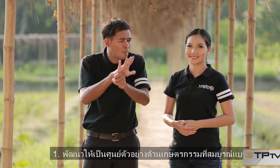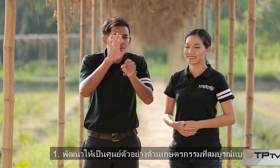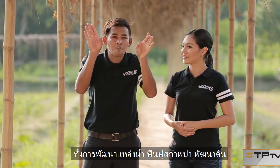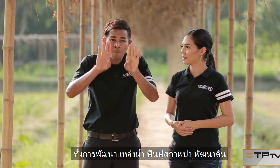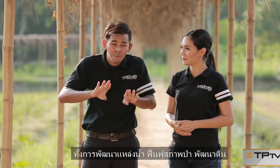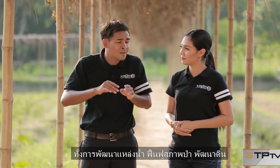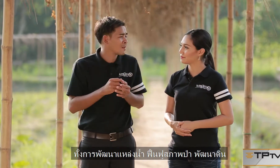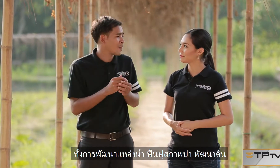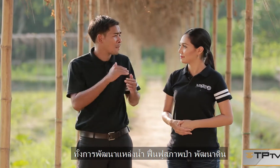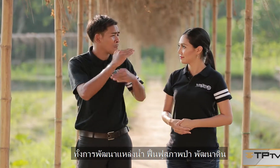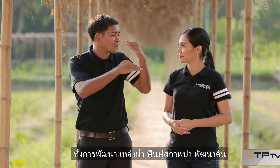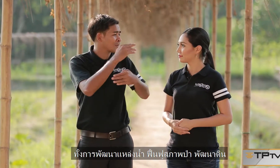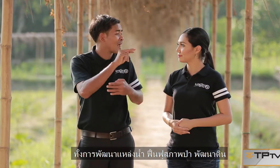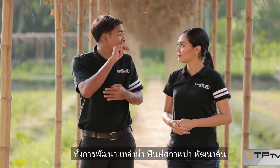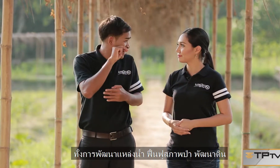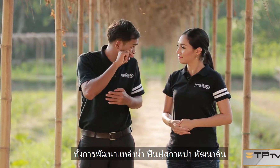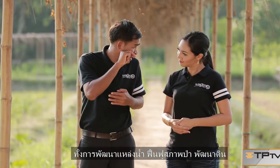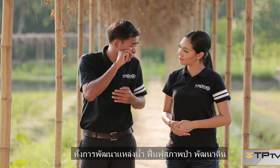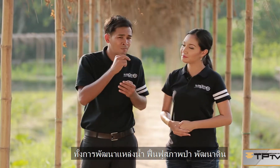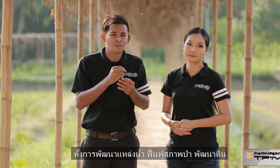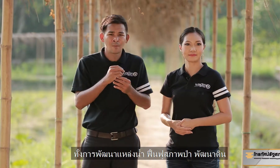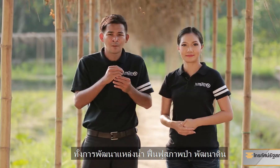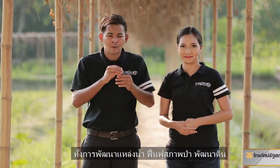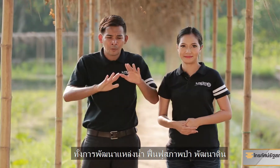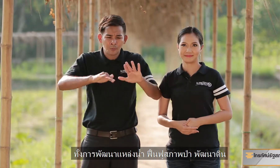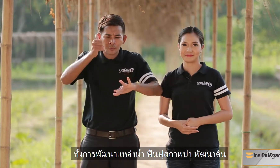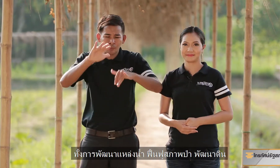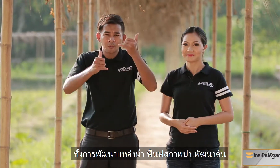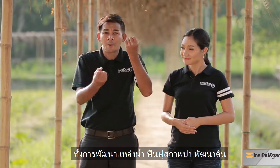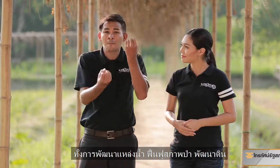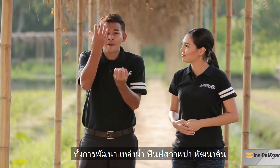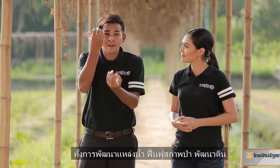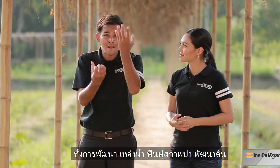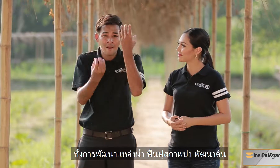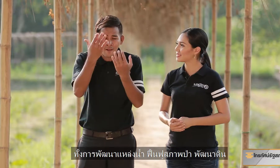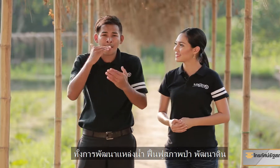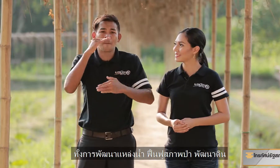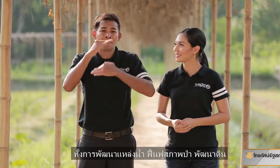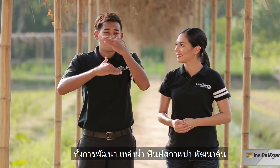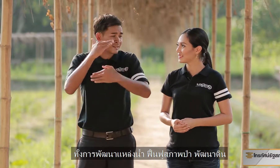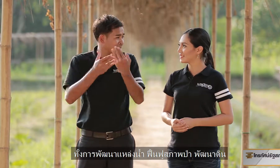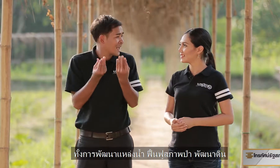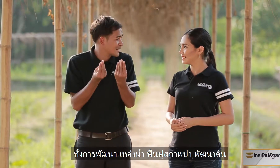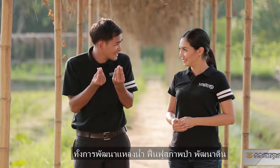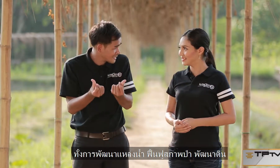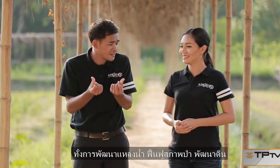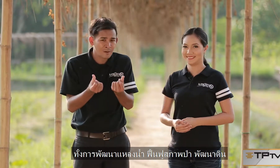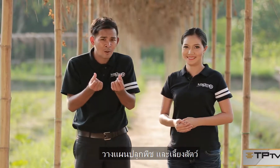ทั้งการพัฒนาแหล่งน้ำฟื้นฟูสภาพป่าพัฒนาดินวางแผน